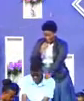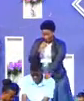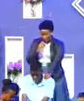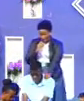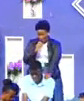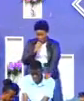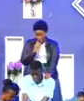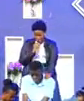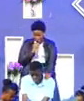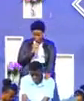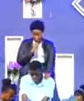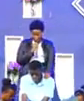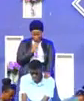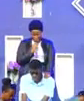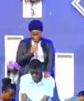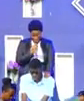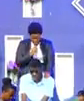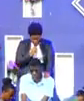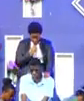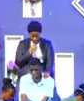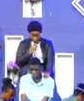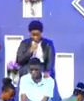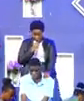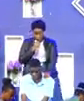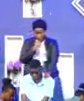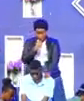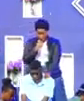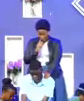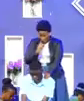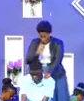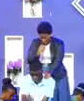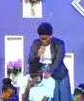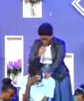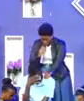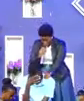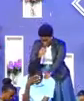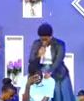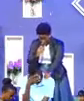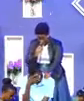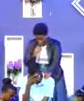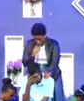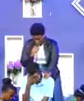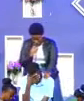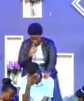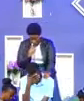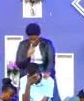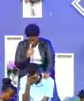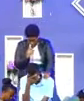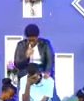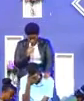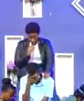Mukama Katonda muyinza wa byonna, siba musajja ono enkoba